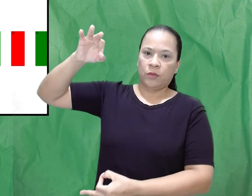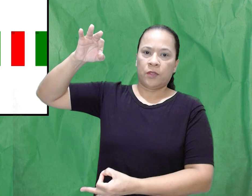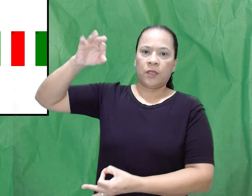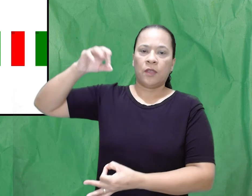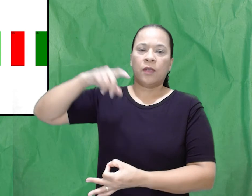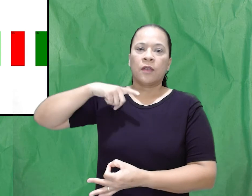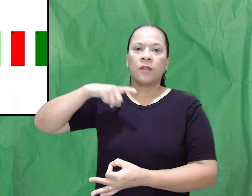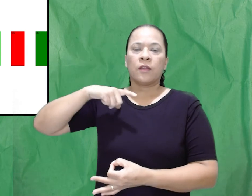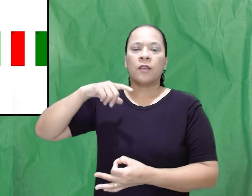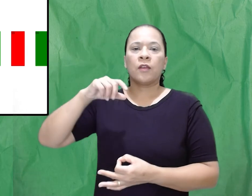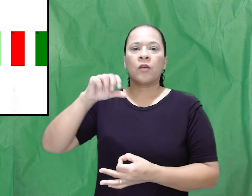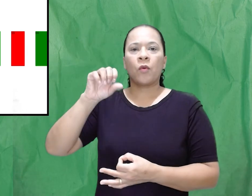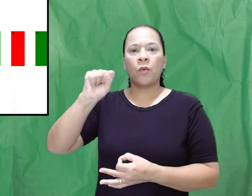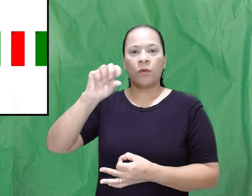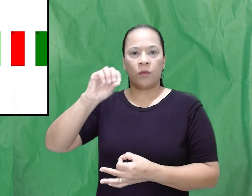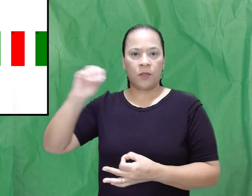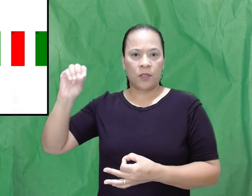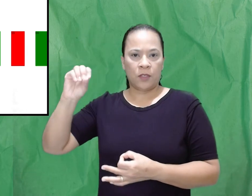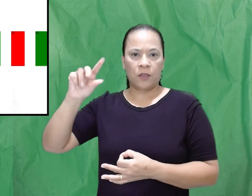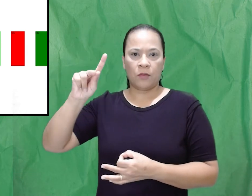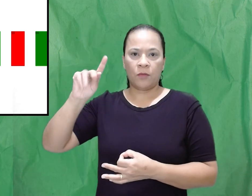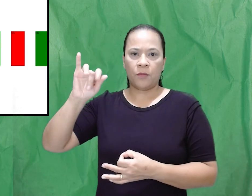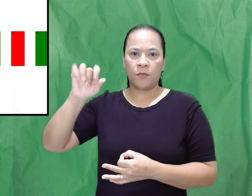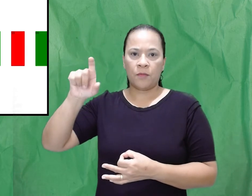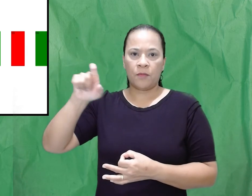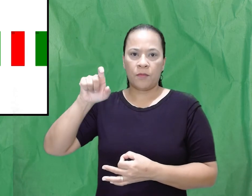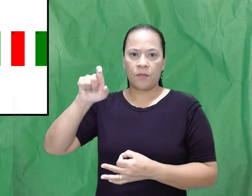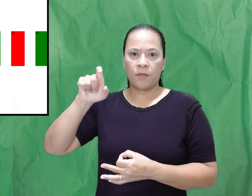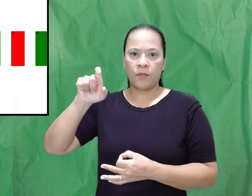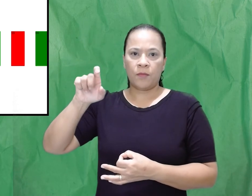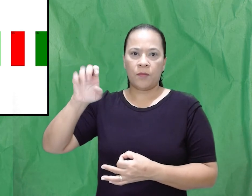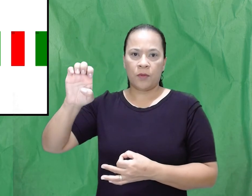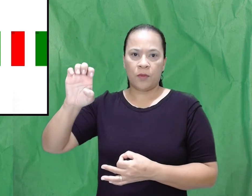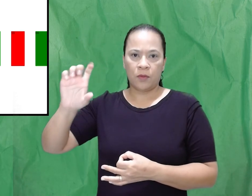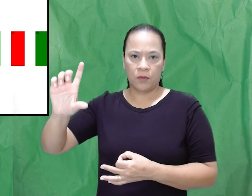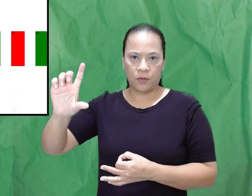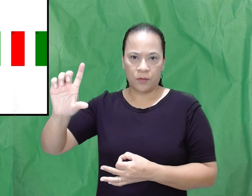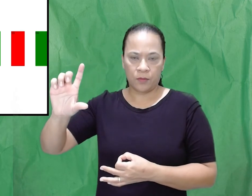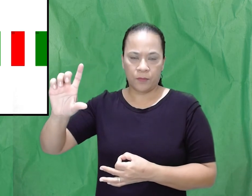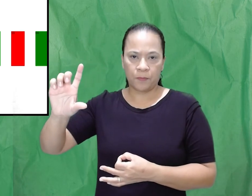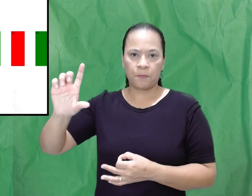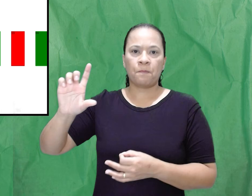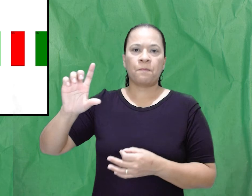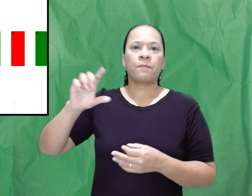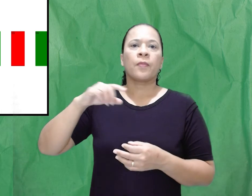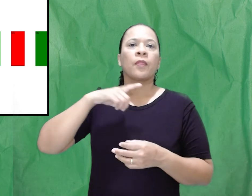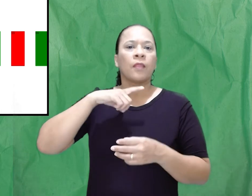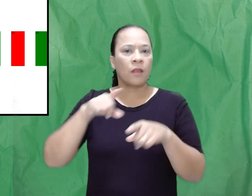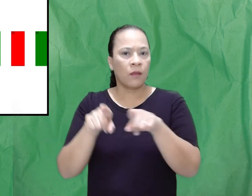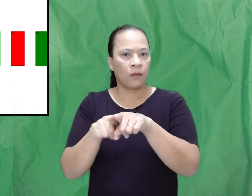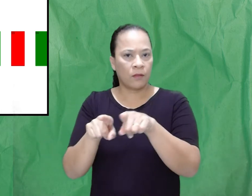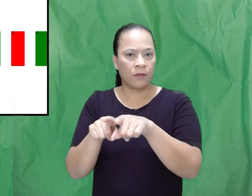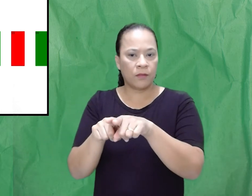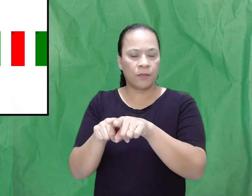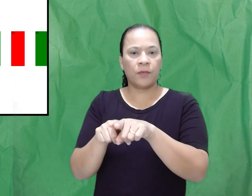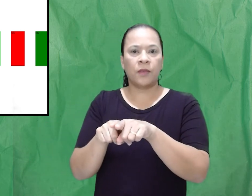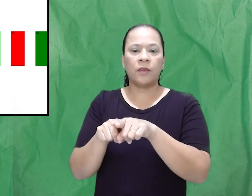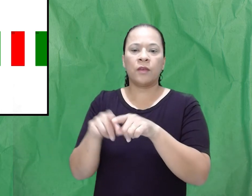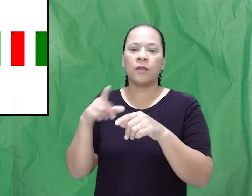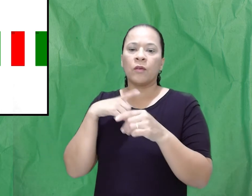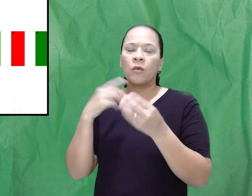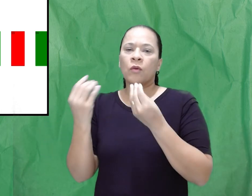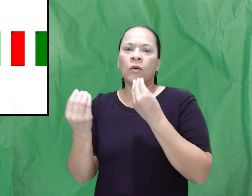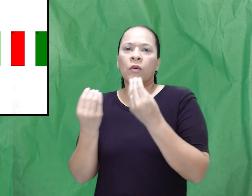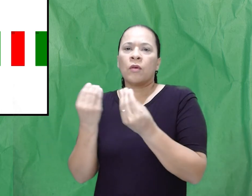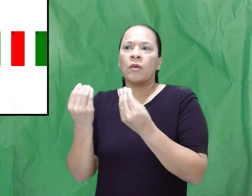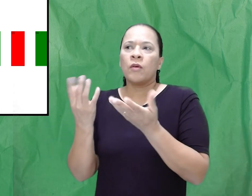tamanho 800 pixels. Eu estou definindo que a direção dos meus